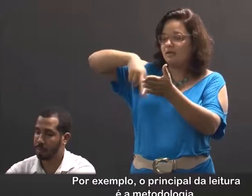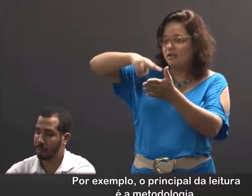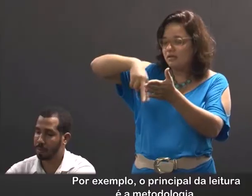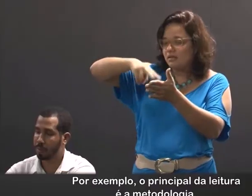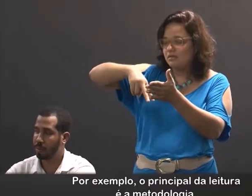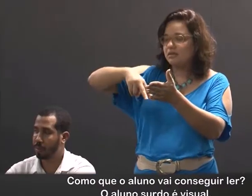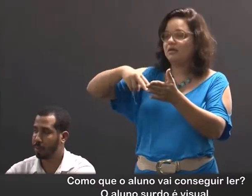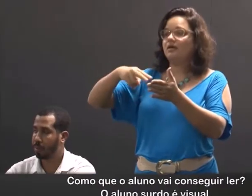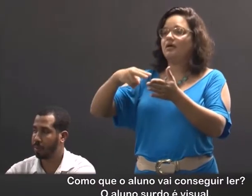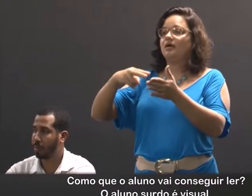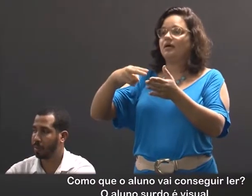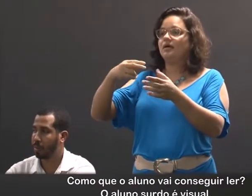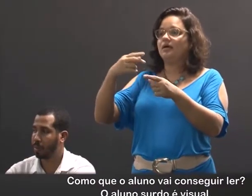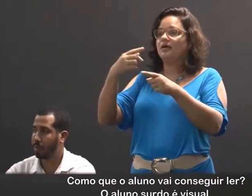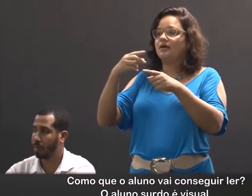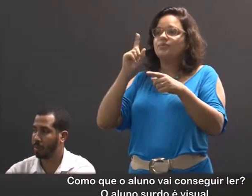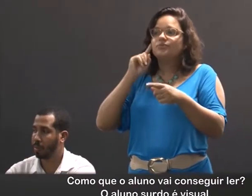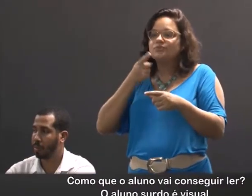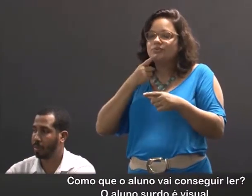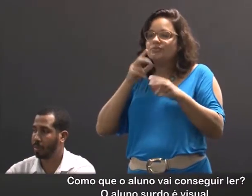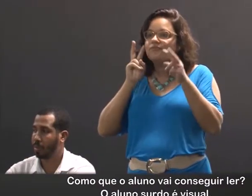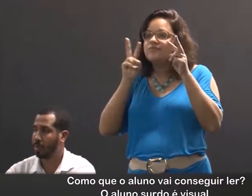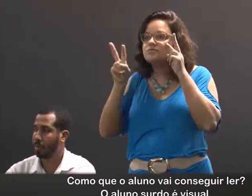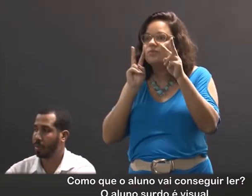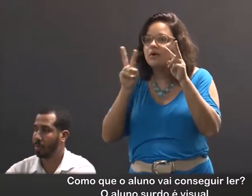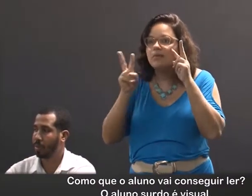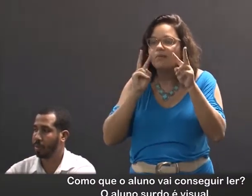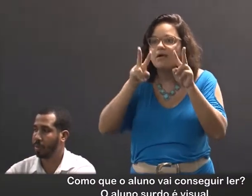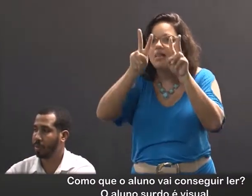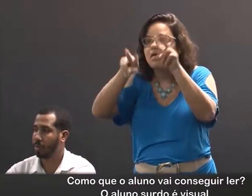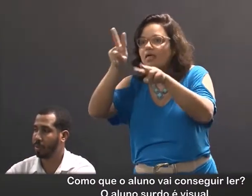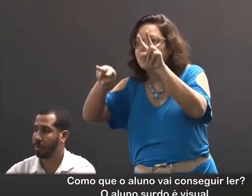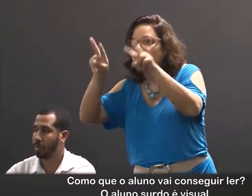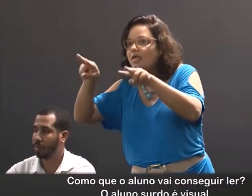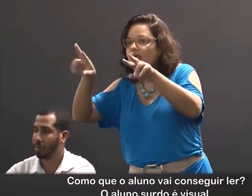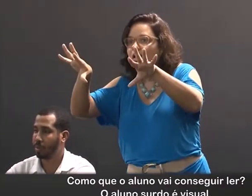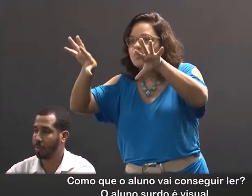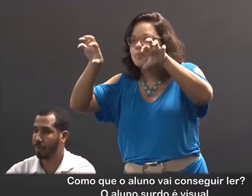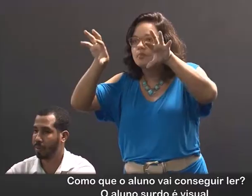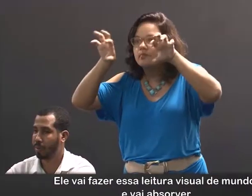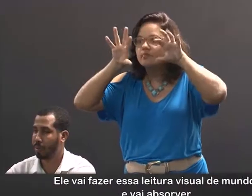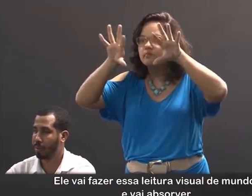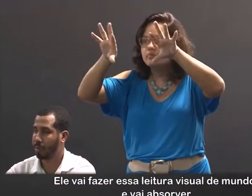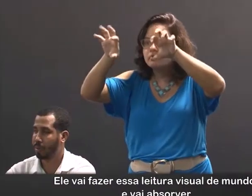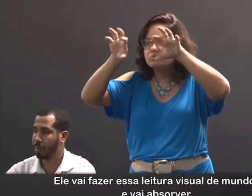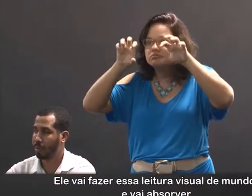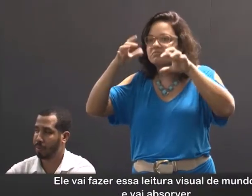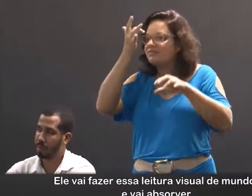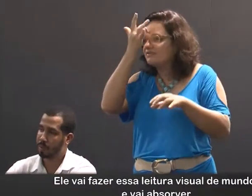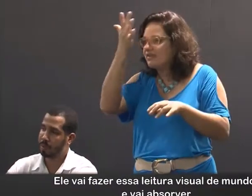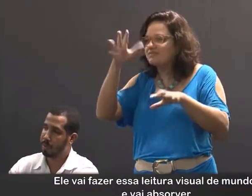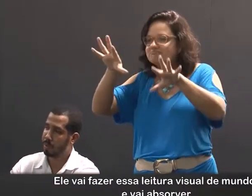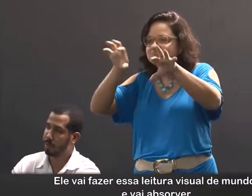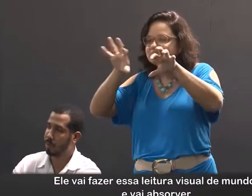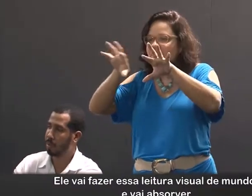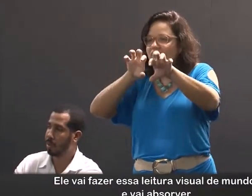metodologia. Como que o aluno vai conseguir ler? O aluno surdo é visual. Ele vai fazer essa leitura visual de mundo